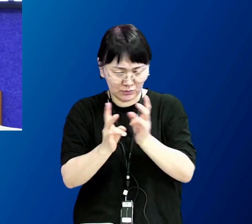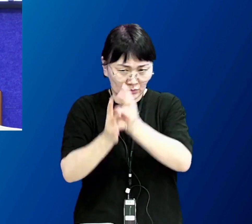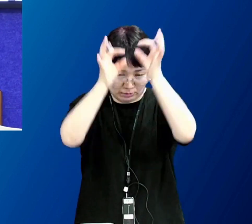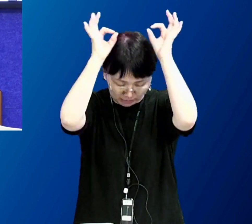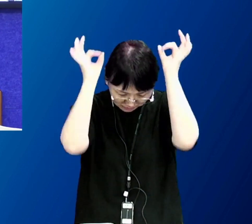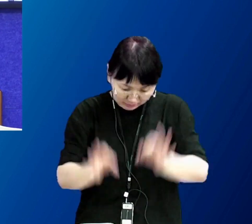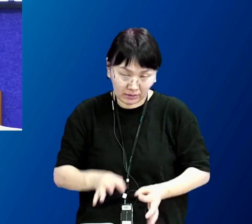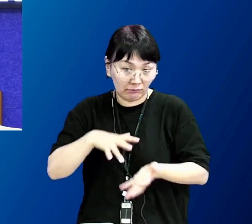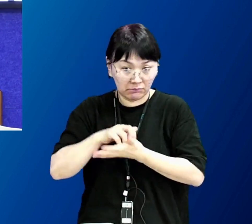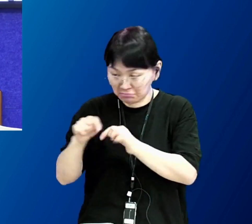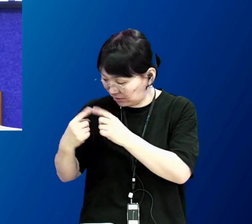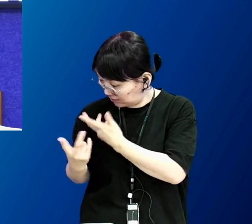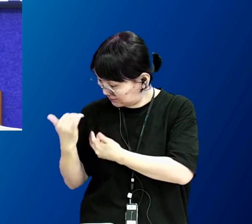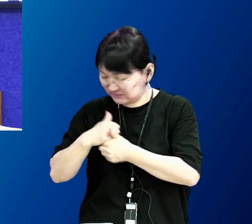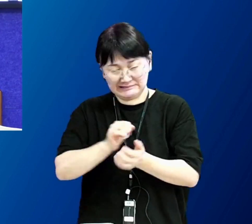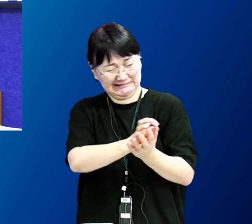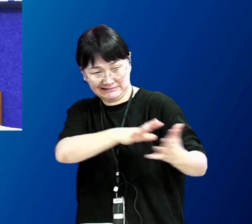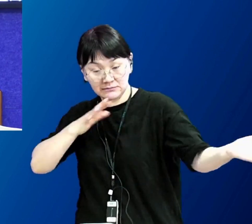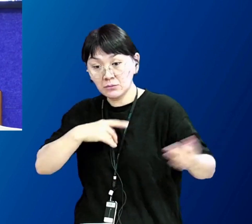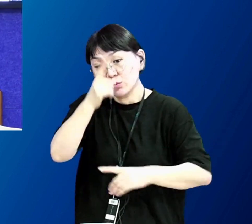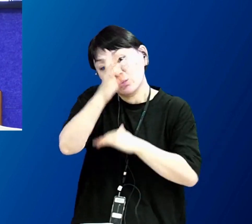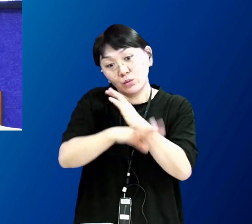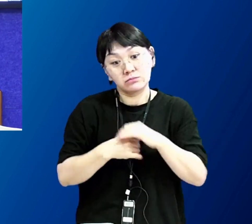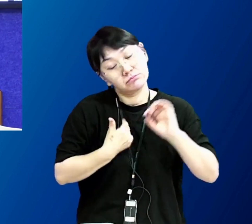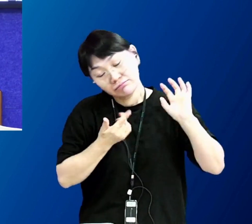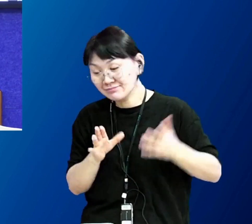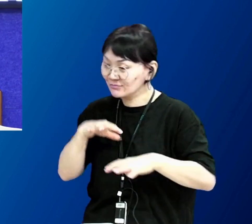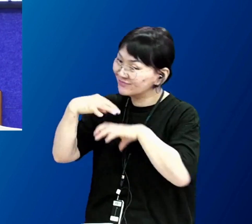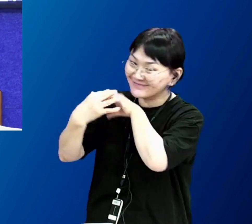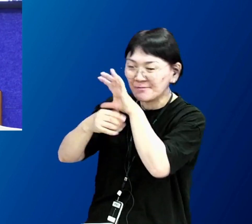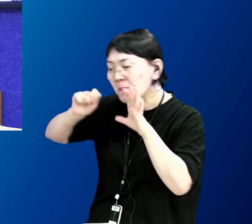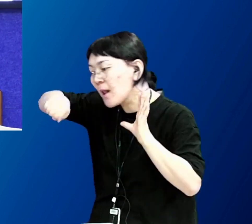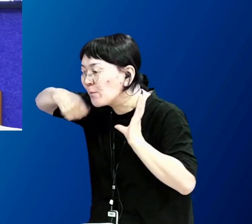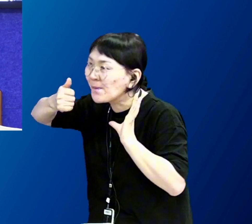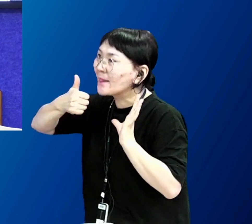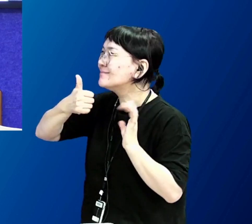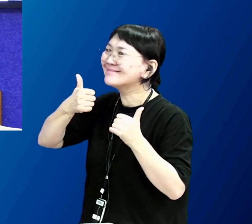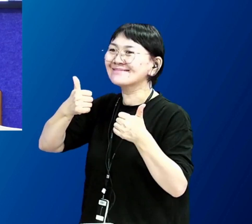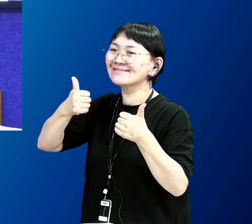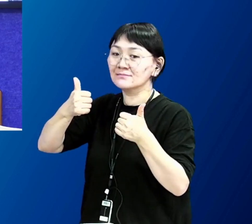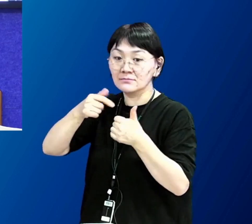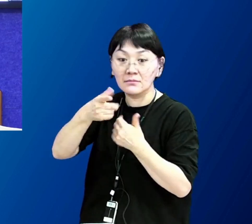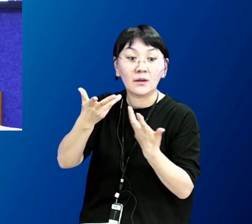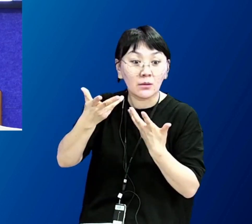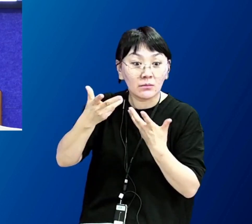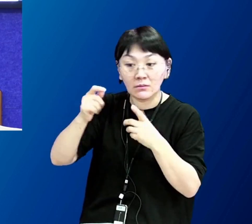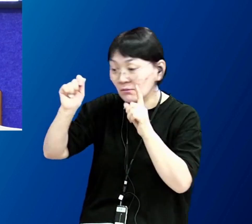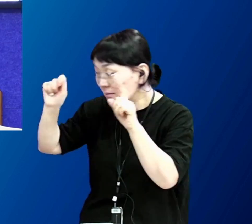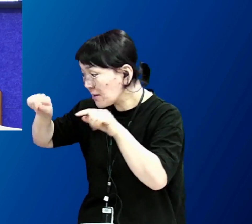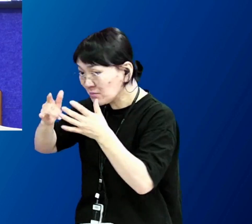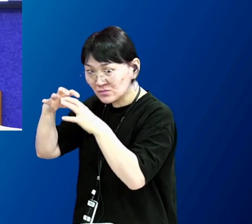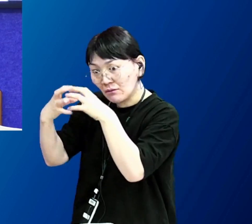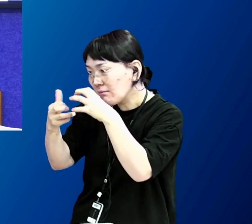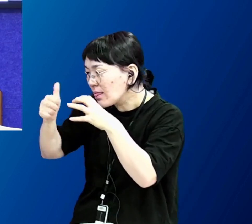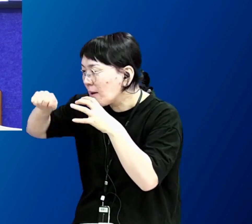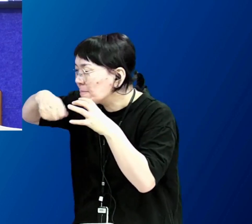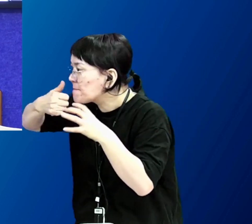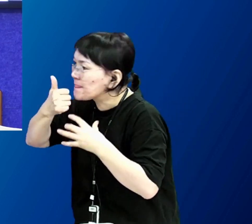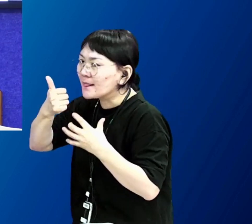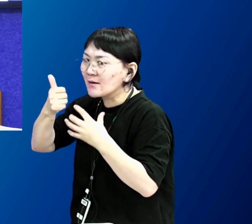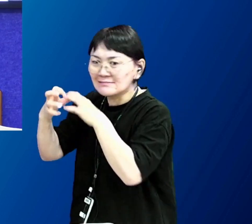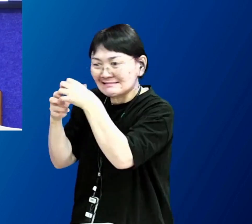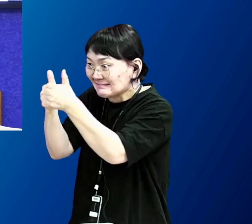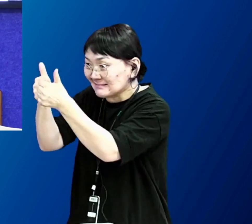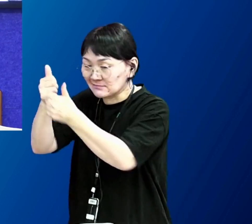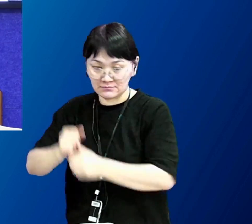холдуулдаг. Дэглэн тэнд ертөнцийн амт, зуга цанглын амтыг үзчүүл яах юм бол библи амтгүй болдог гэж. Эдгэлийн